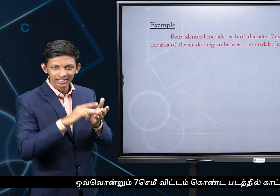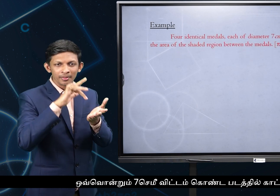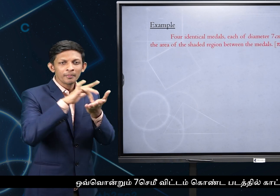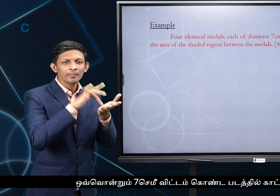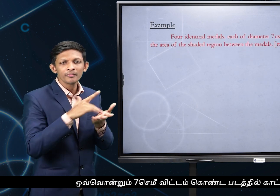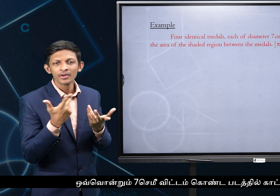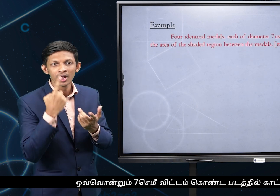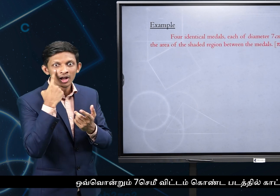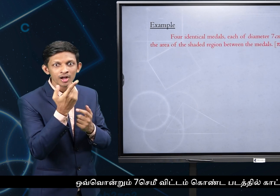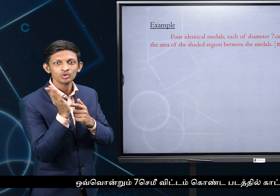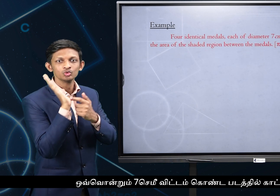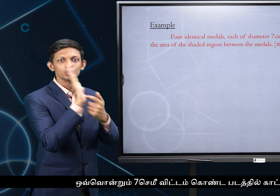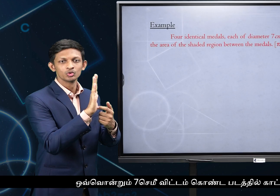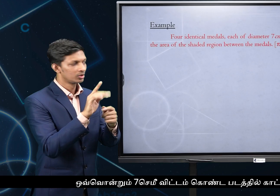கொண்ட படத்தில் காட்டப்பட்டுள்ளது.